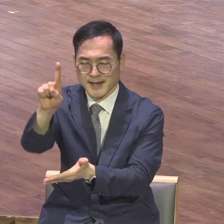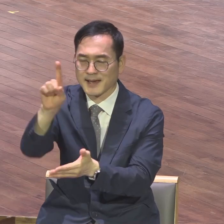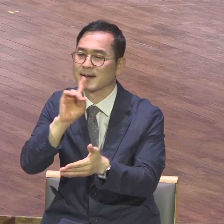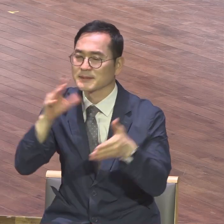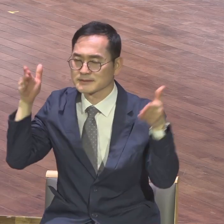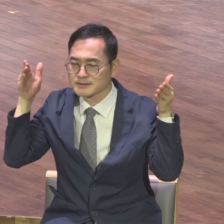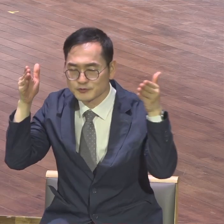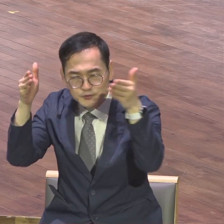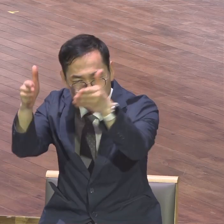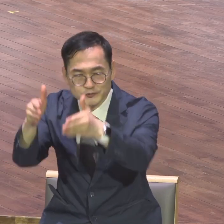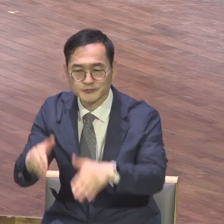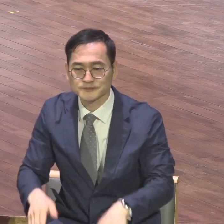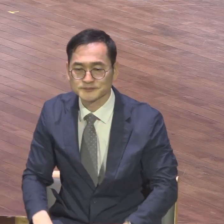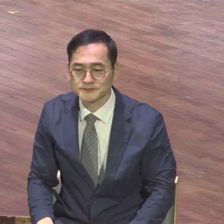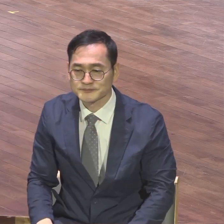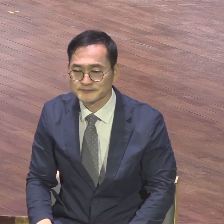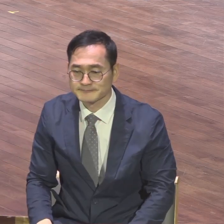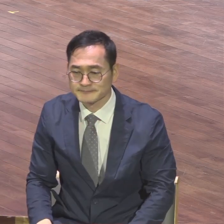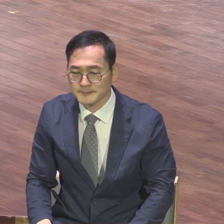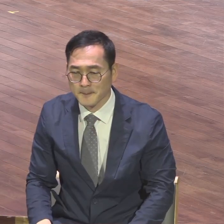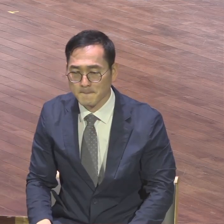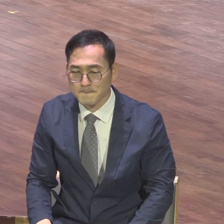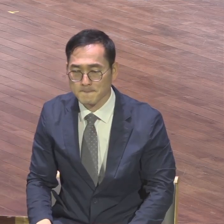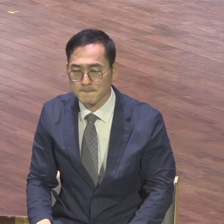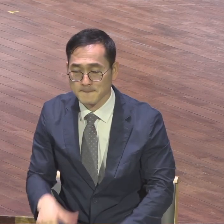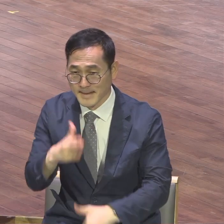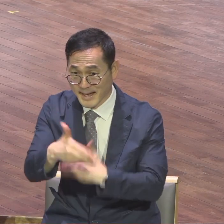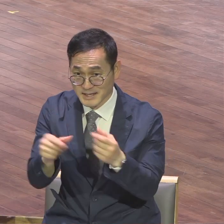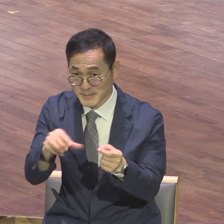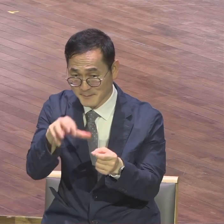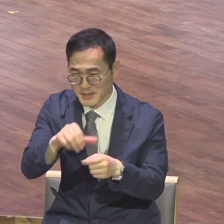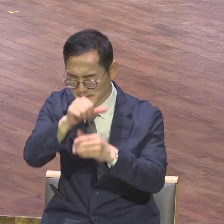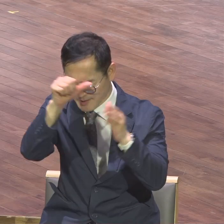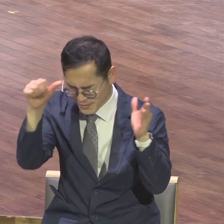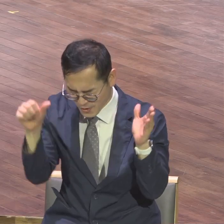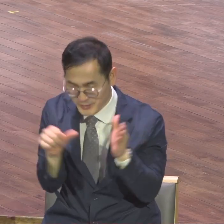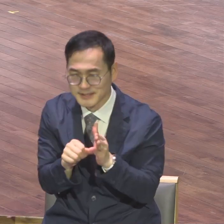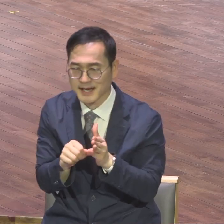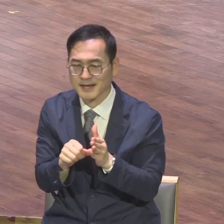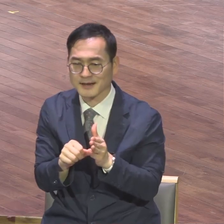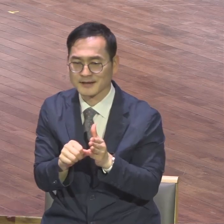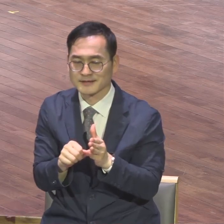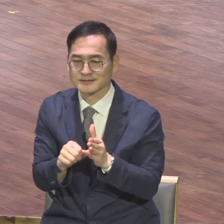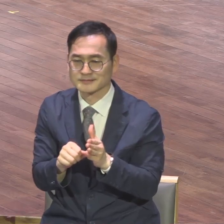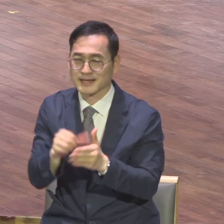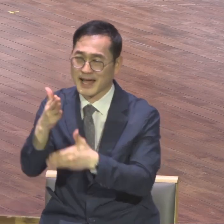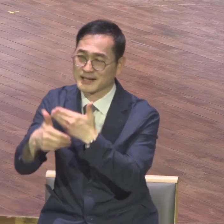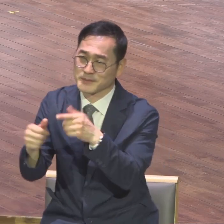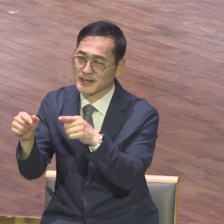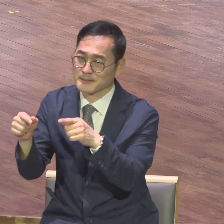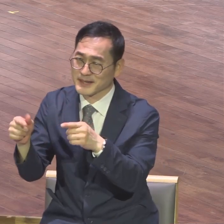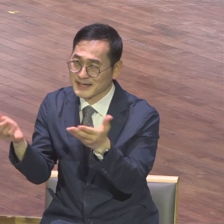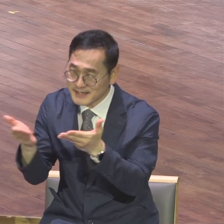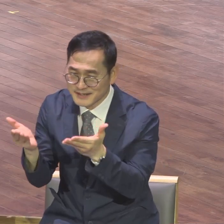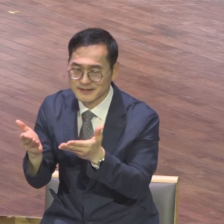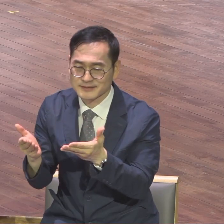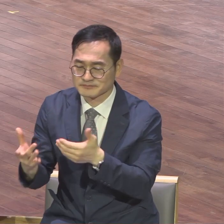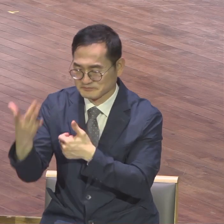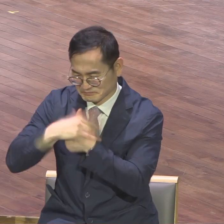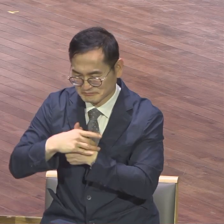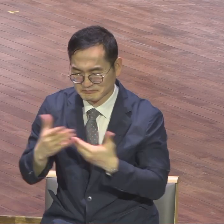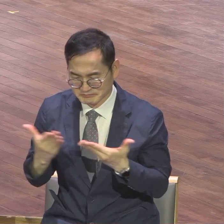가지고 하나님 앞에서 평생 동역자의 모델이 다 되시기를 주님으로